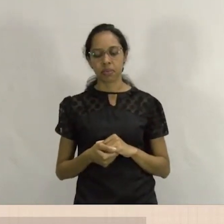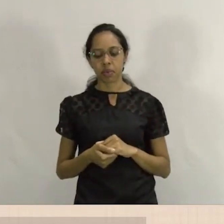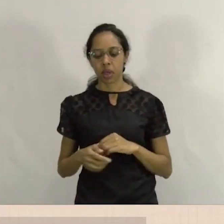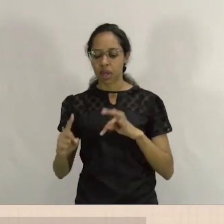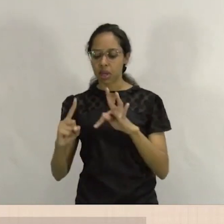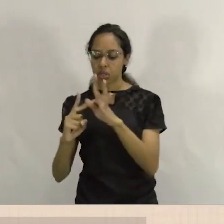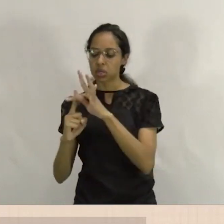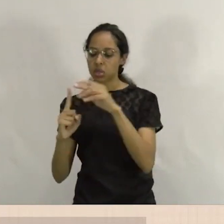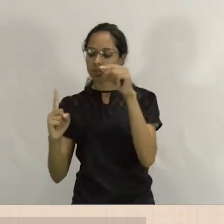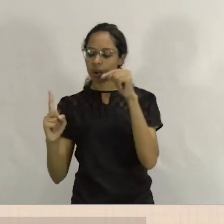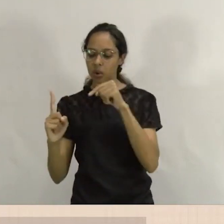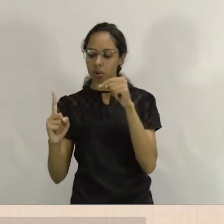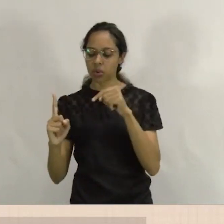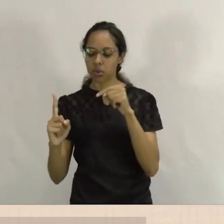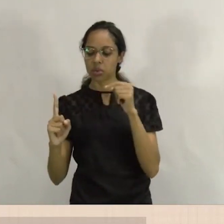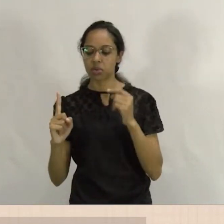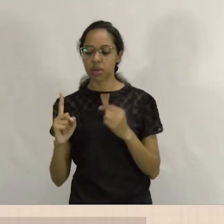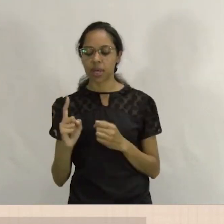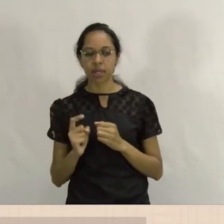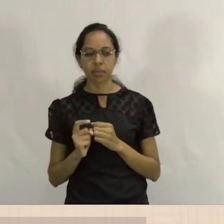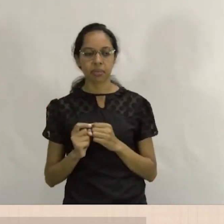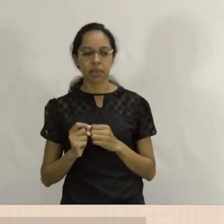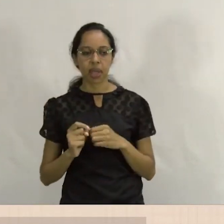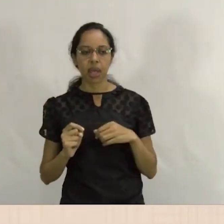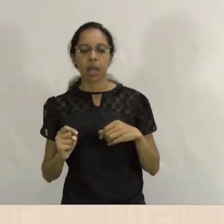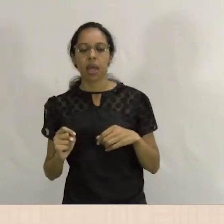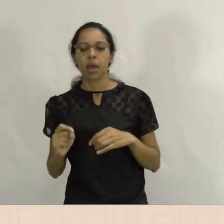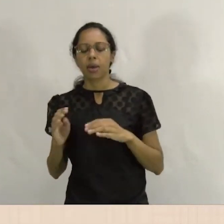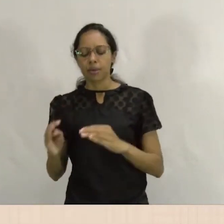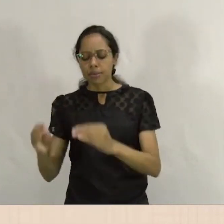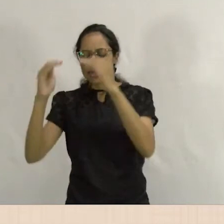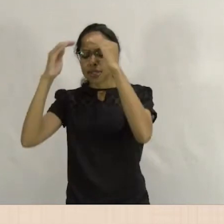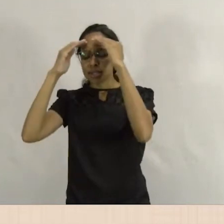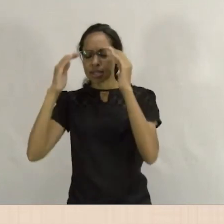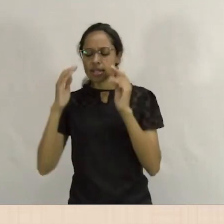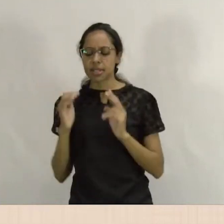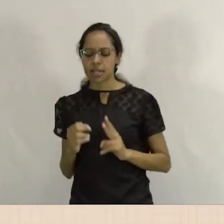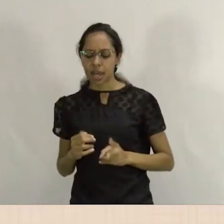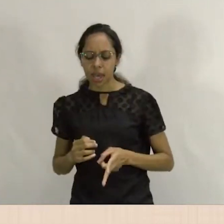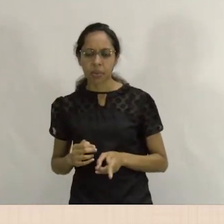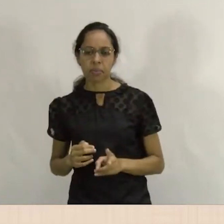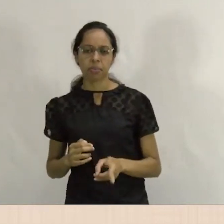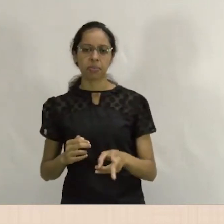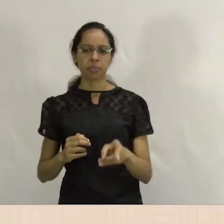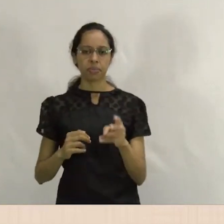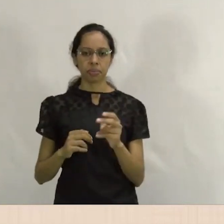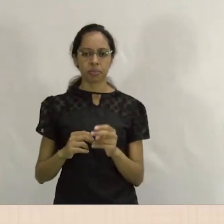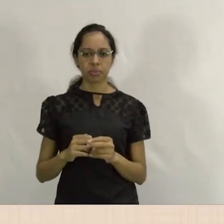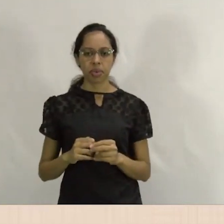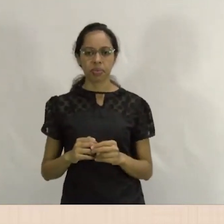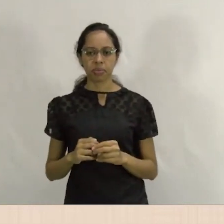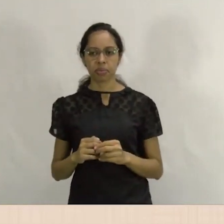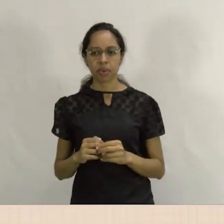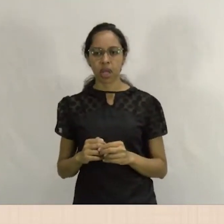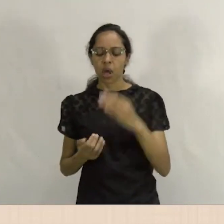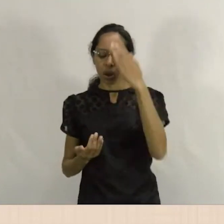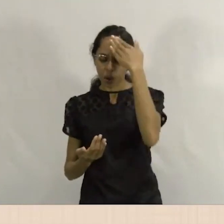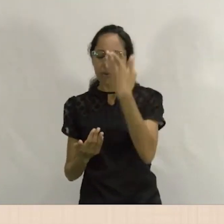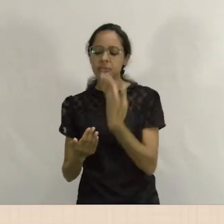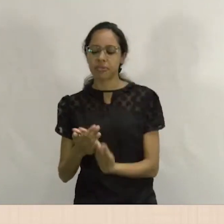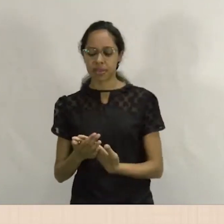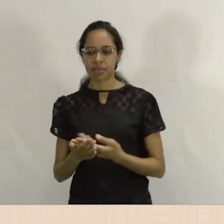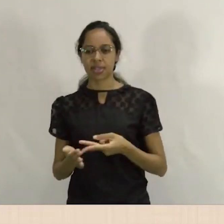que tinha, era alguém de total confiança dele. Ele é alguém que tinha igual sentimento de